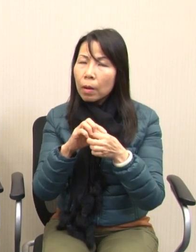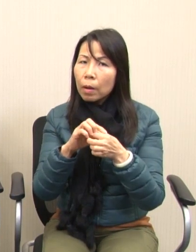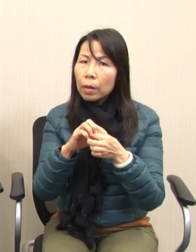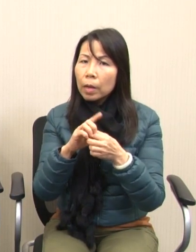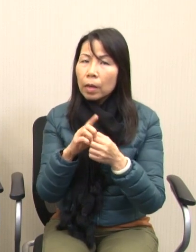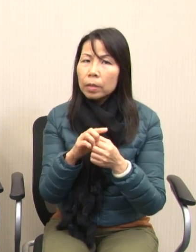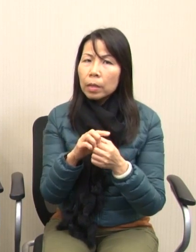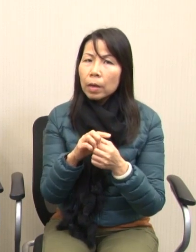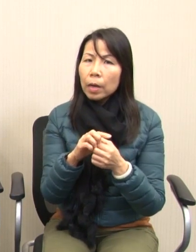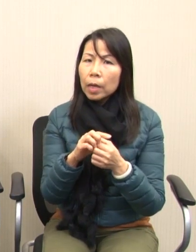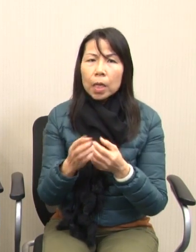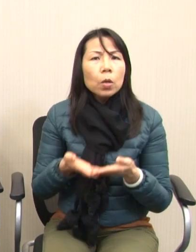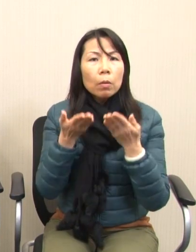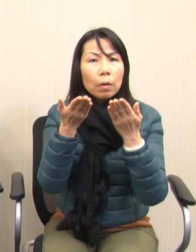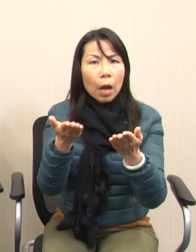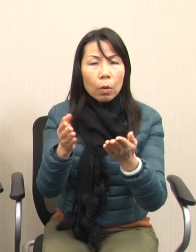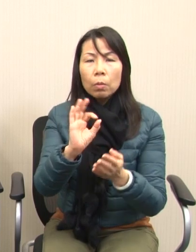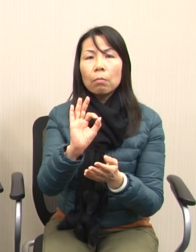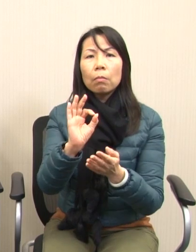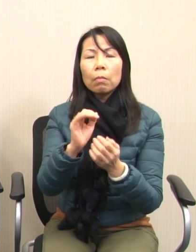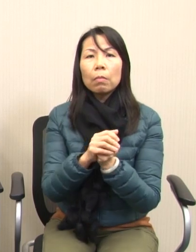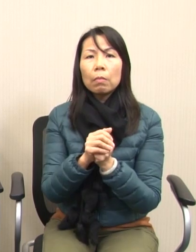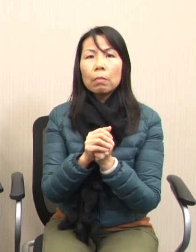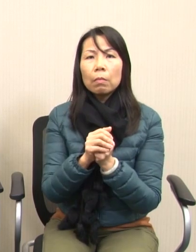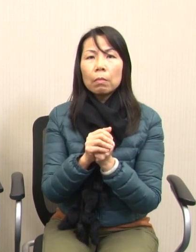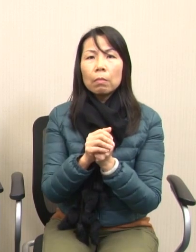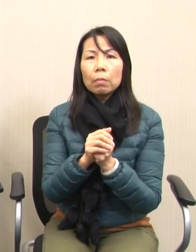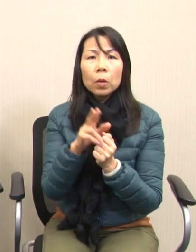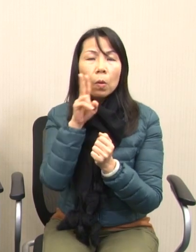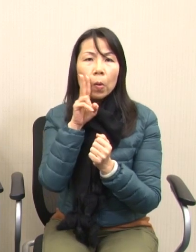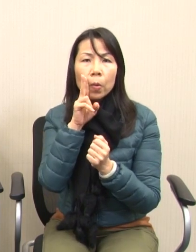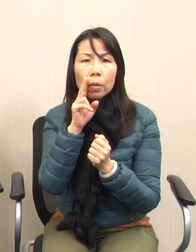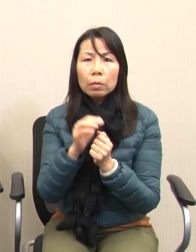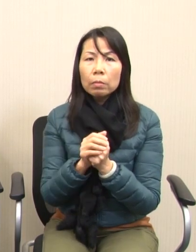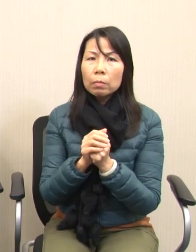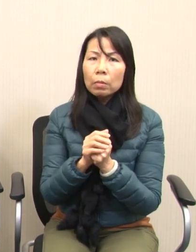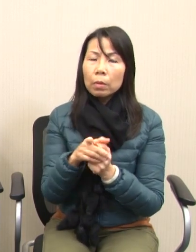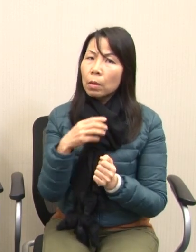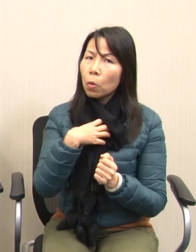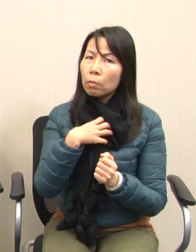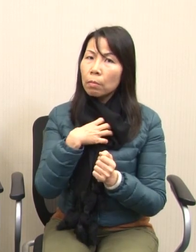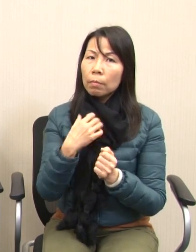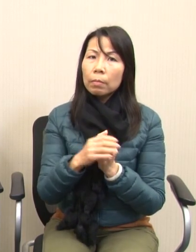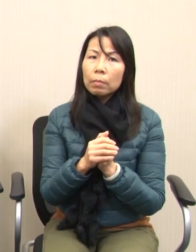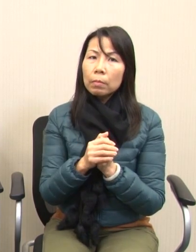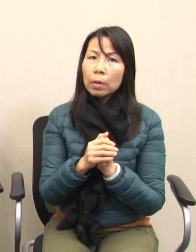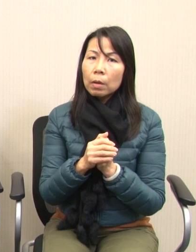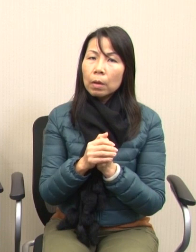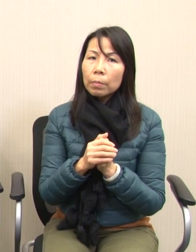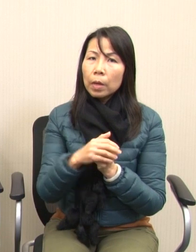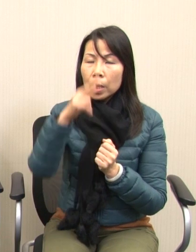欠一個好重要嘅交代。好啦，例如我講得好白，你覺得曾俊